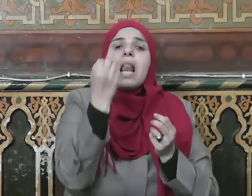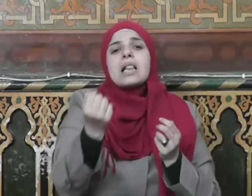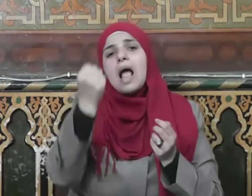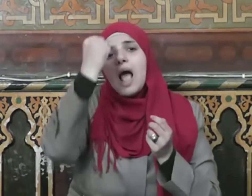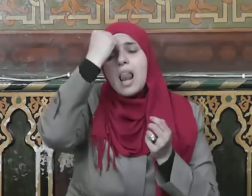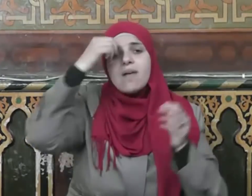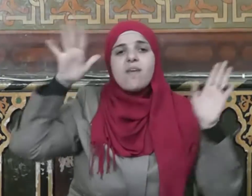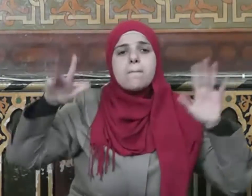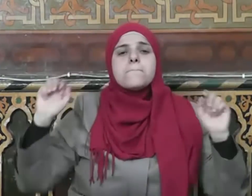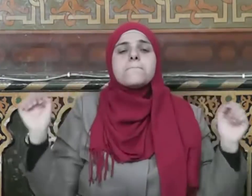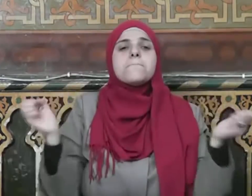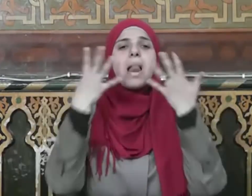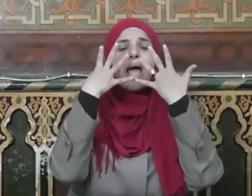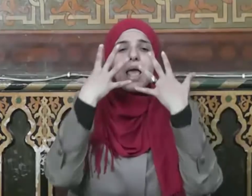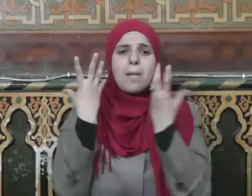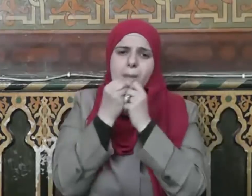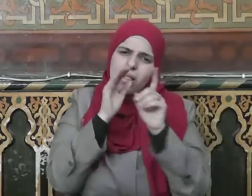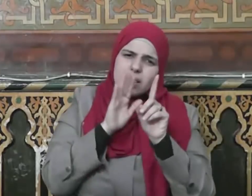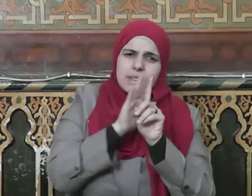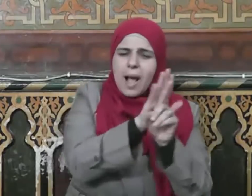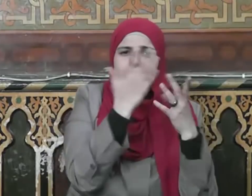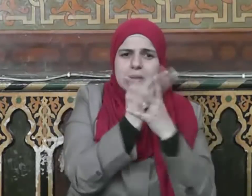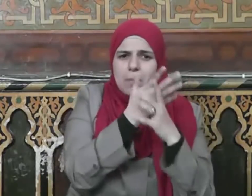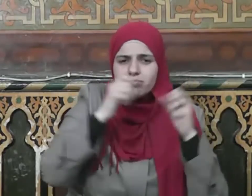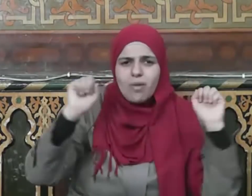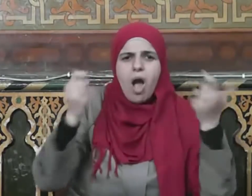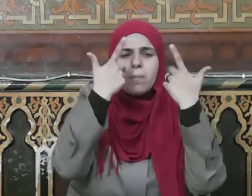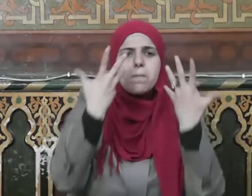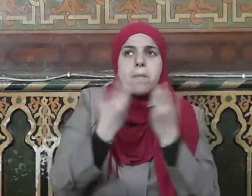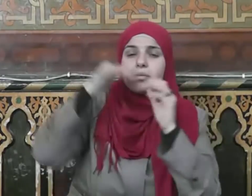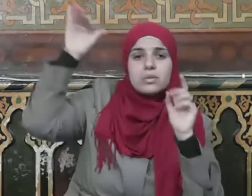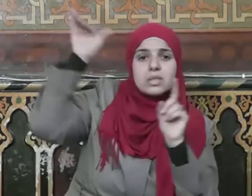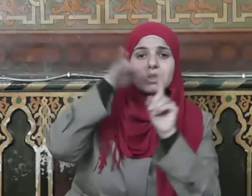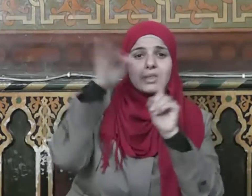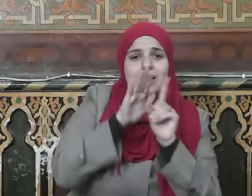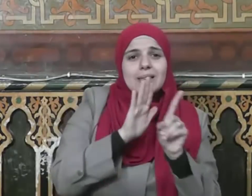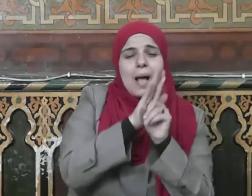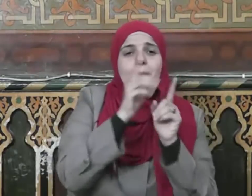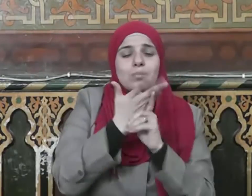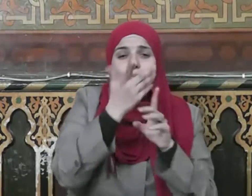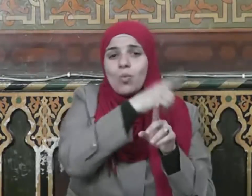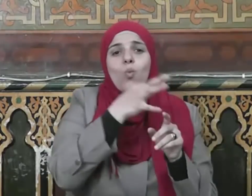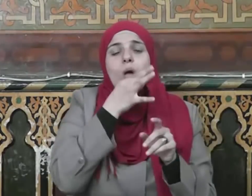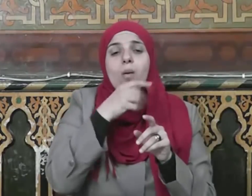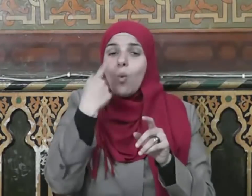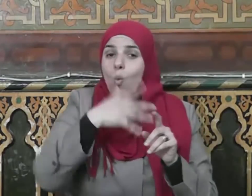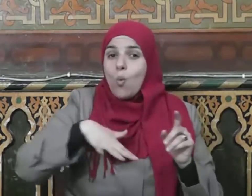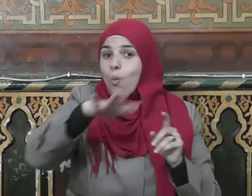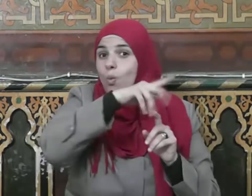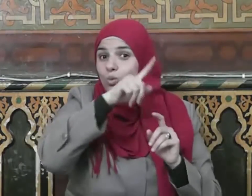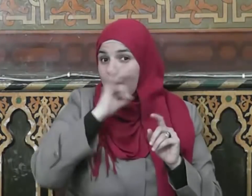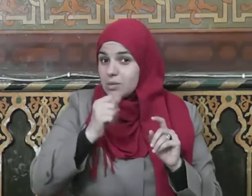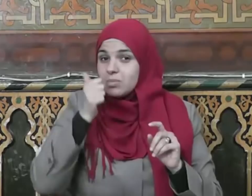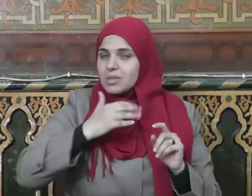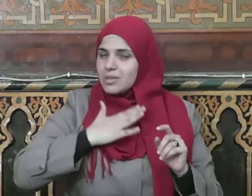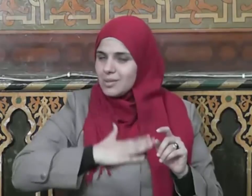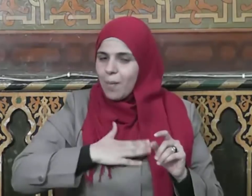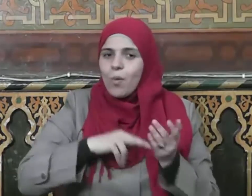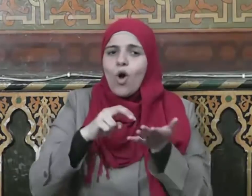من الملائكة منزلين. بلى إن تصبروا وتتقوا